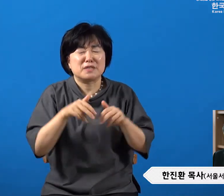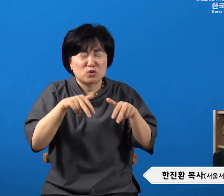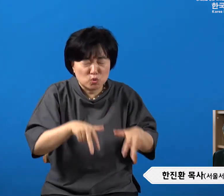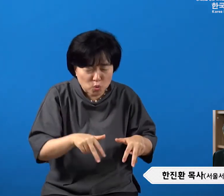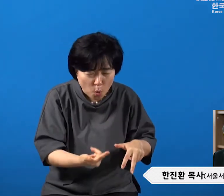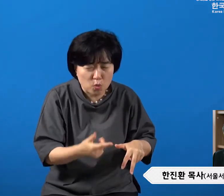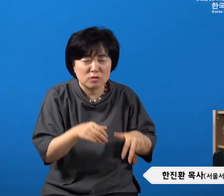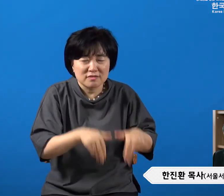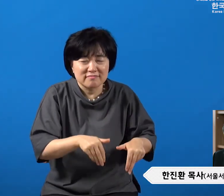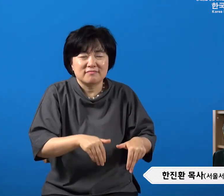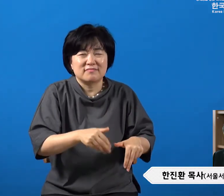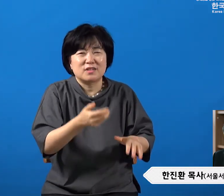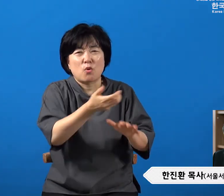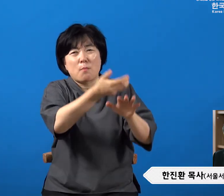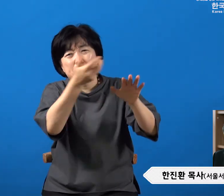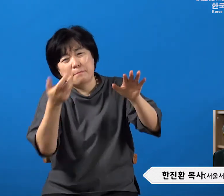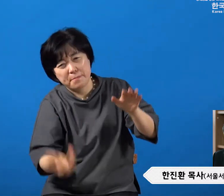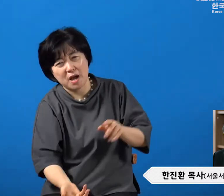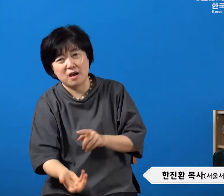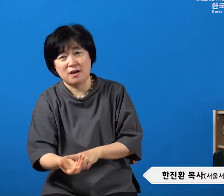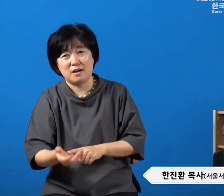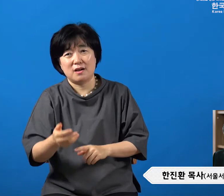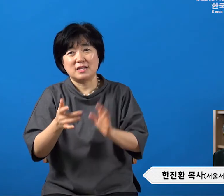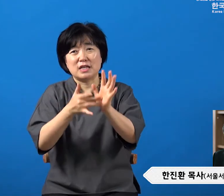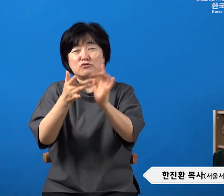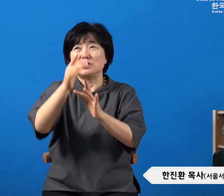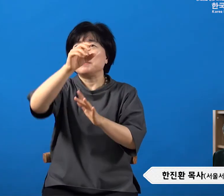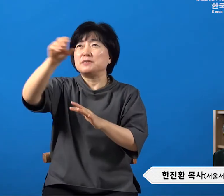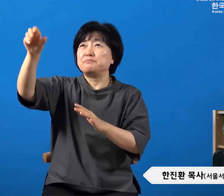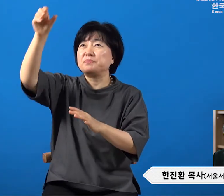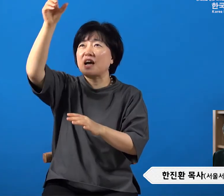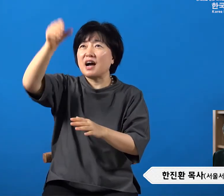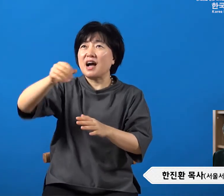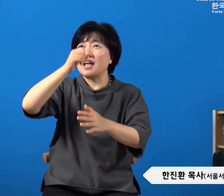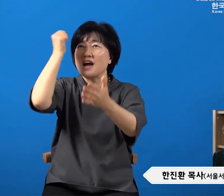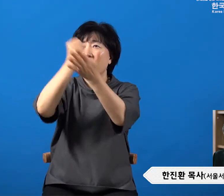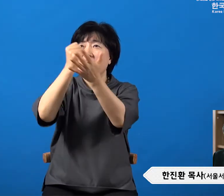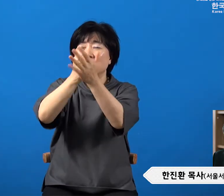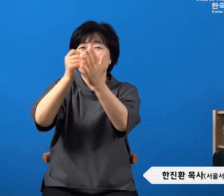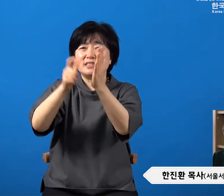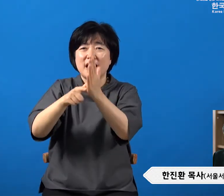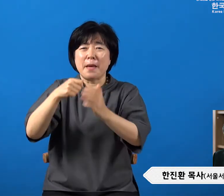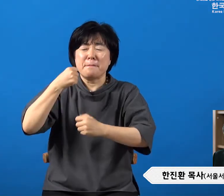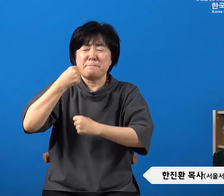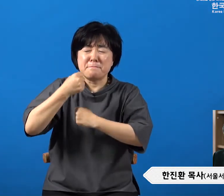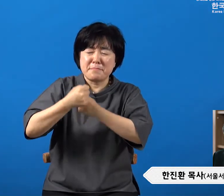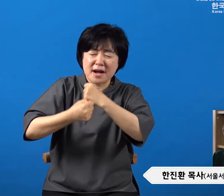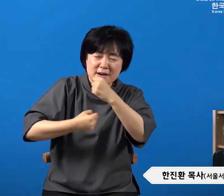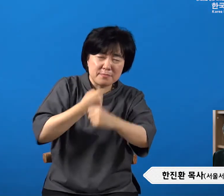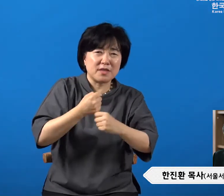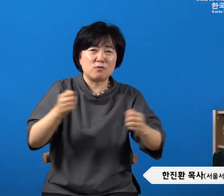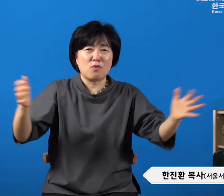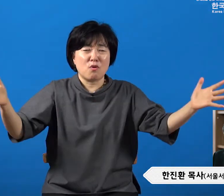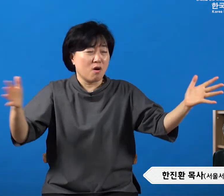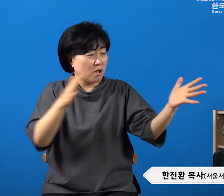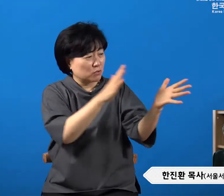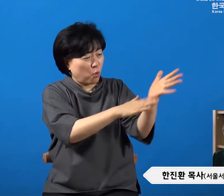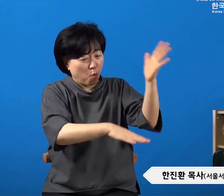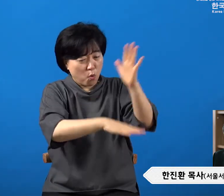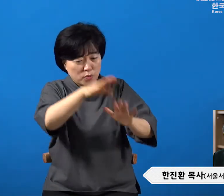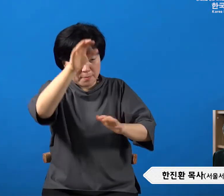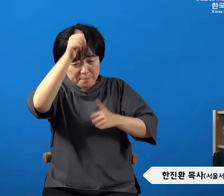자기 손발 하나 마음대로 움직일 수 없고 자기 몸뚱이 하나 움직일 수 없는 그런 구속,